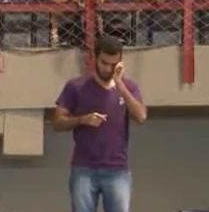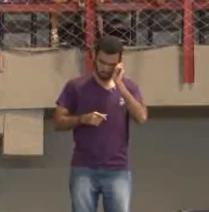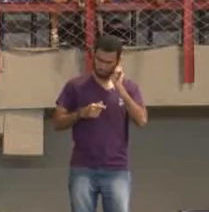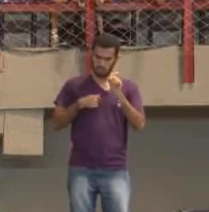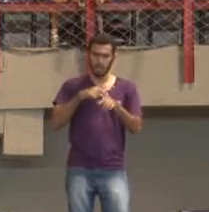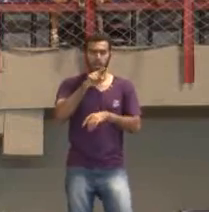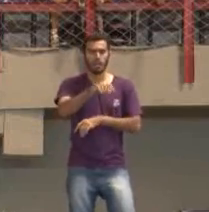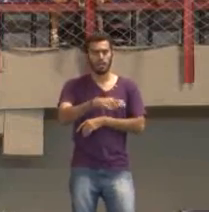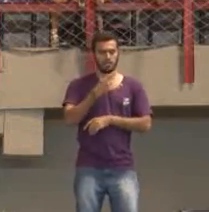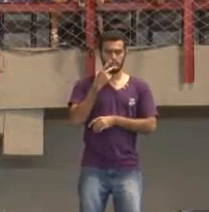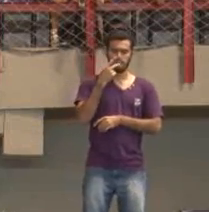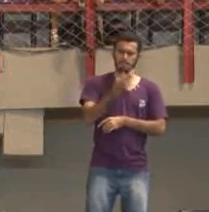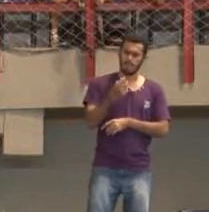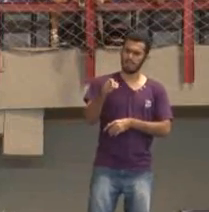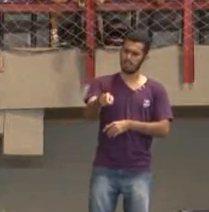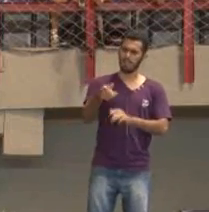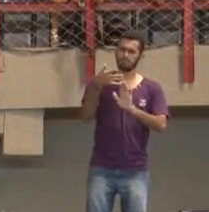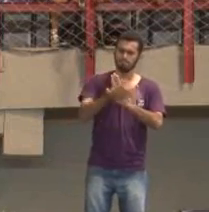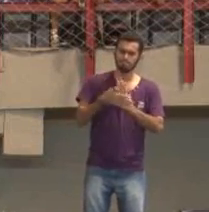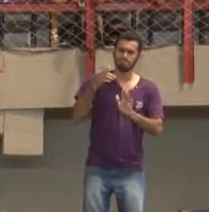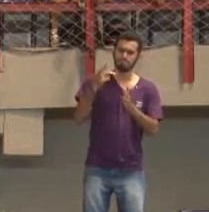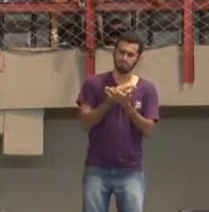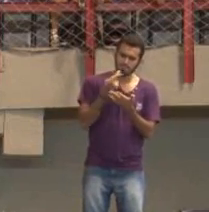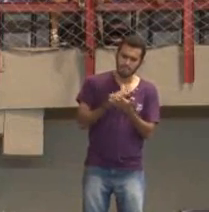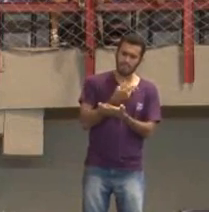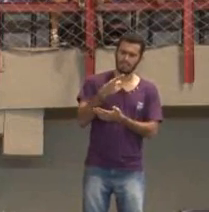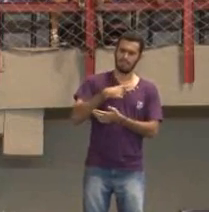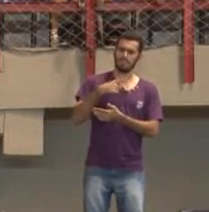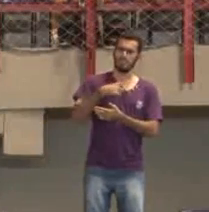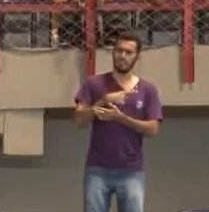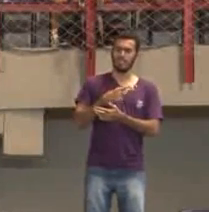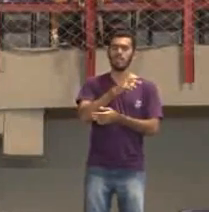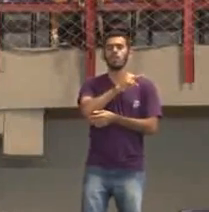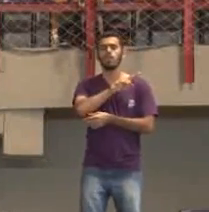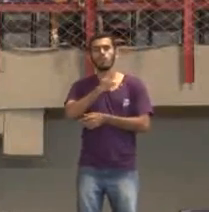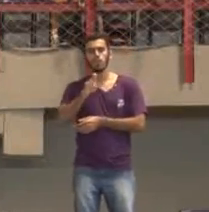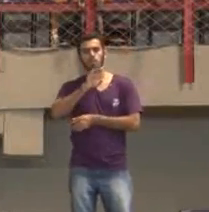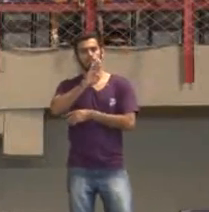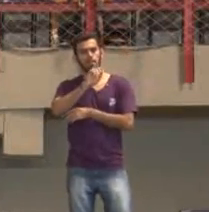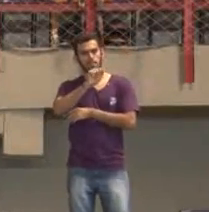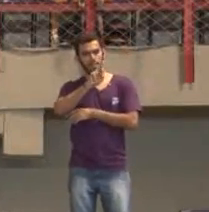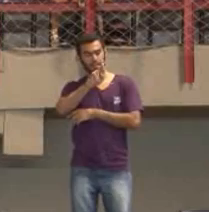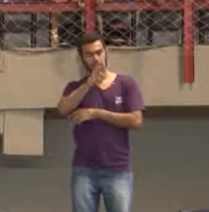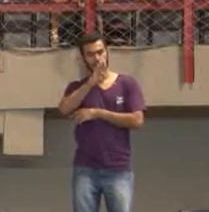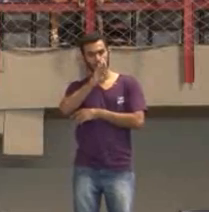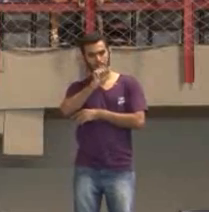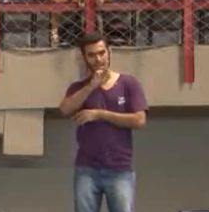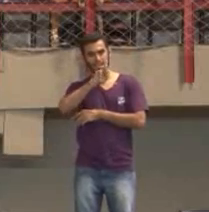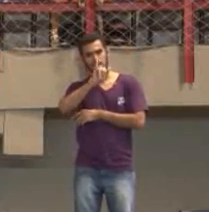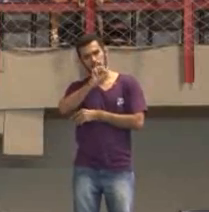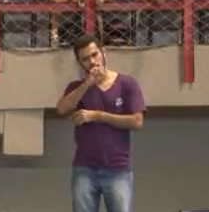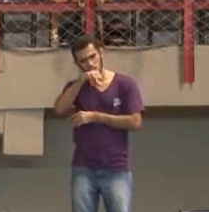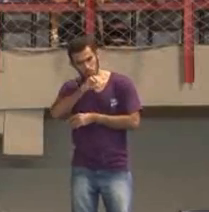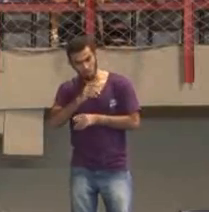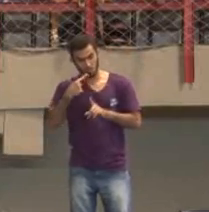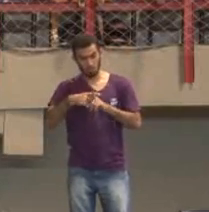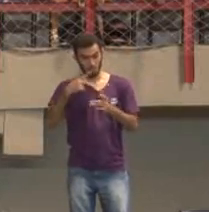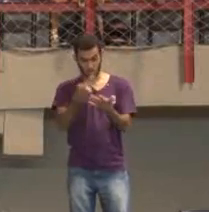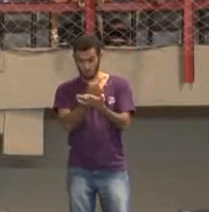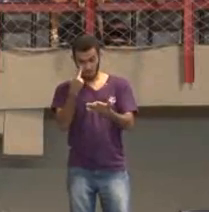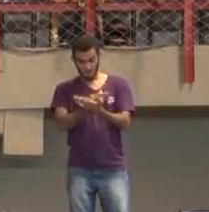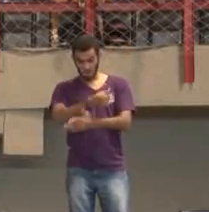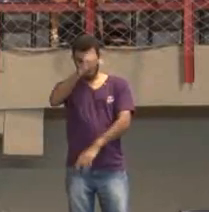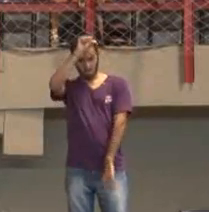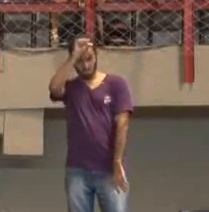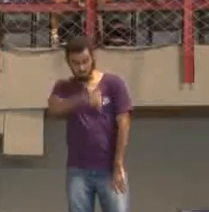erro aí, exato. Esse erro se chama barbarismo, que é quando o erro é desgraçado, inaceitável e a vontade é de matar a